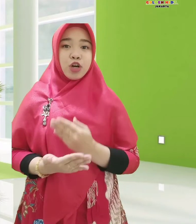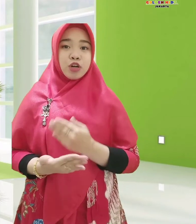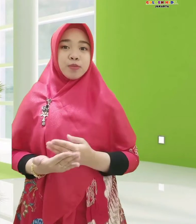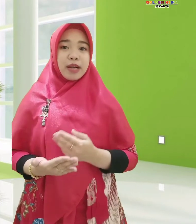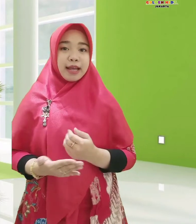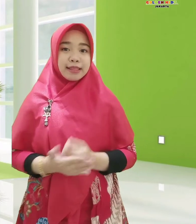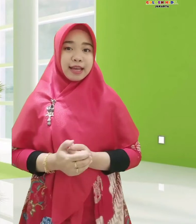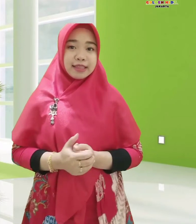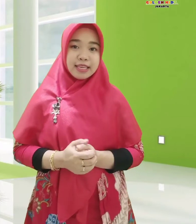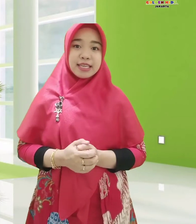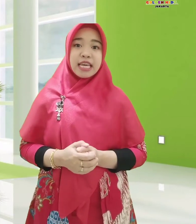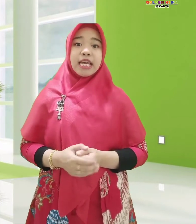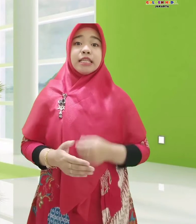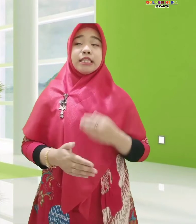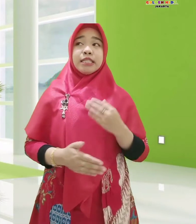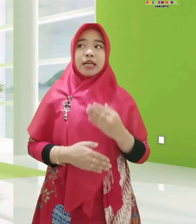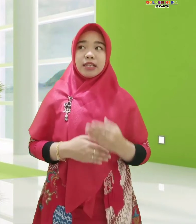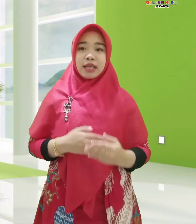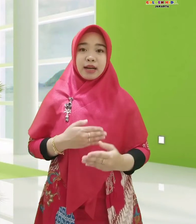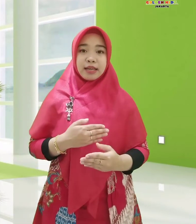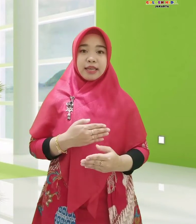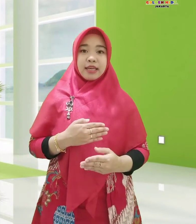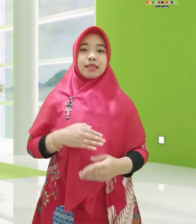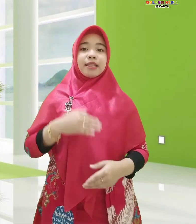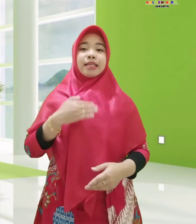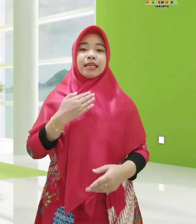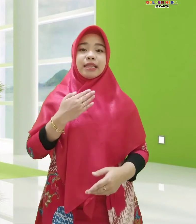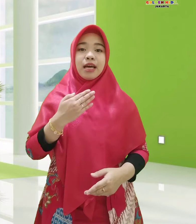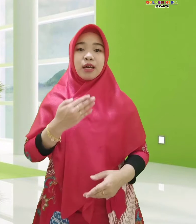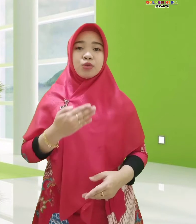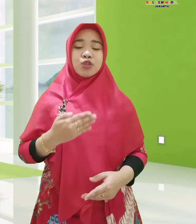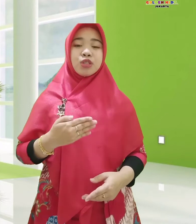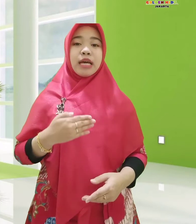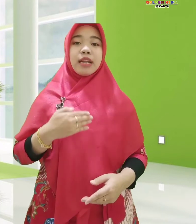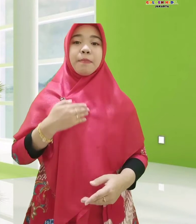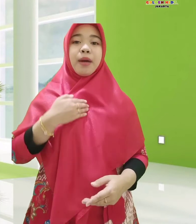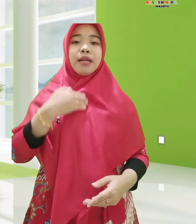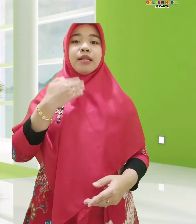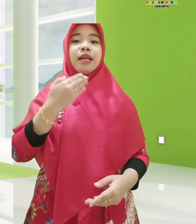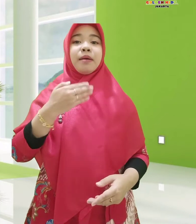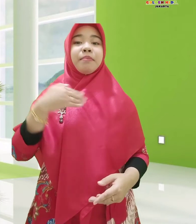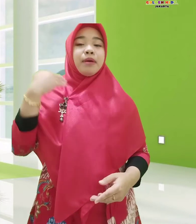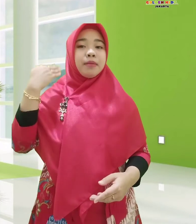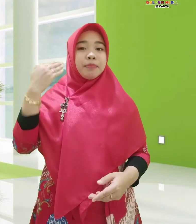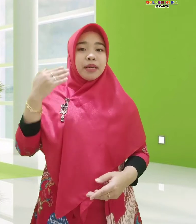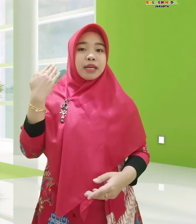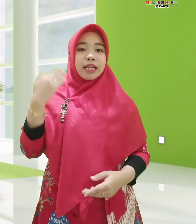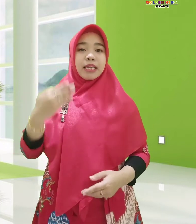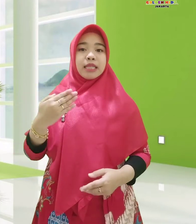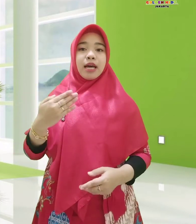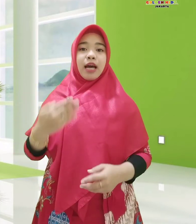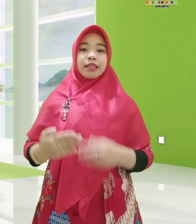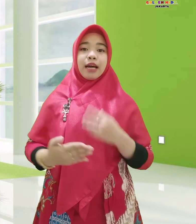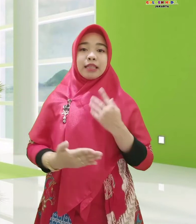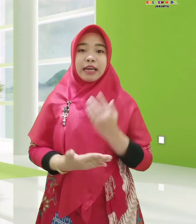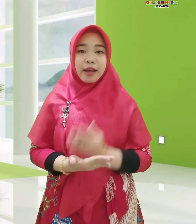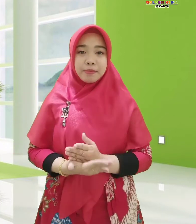harus berhati-hati. Jika kita kaget, kita harus tanamkan di dalam pikiran kita kata-kata yang